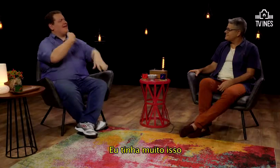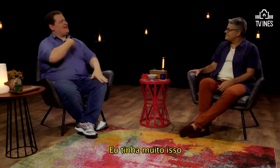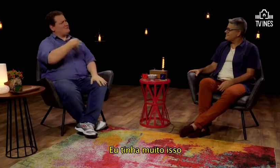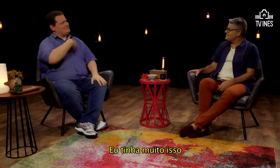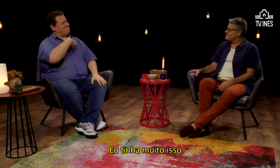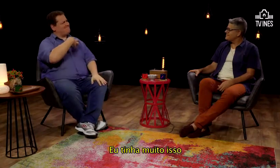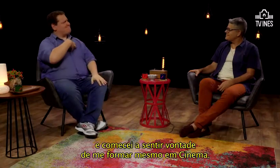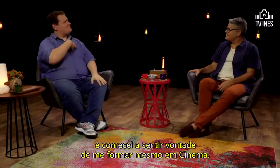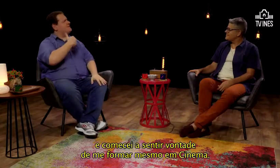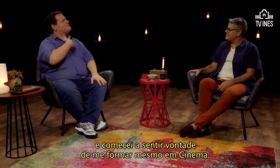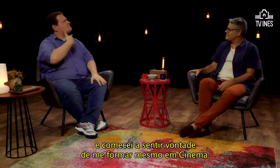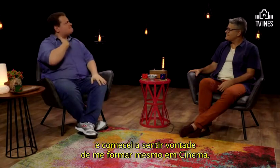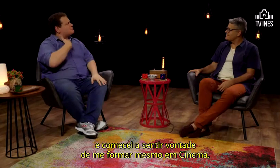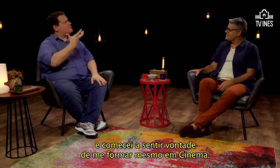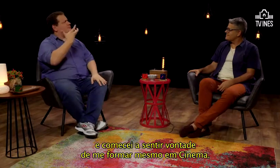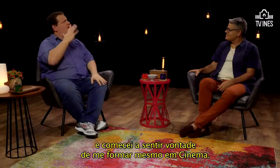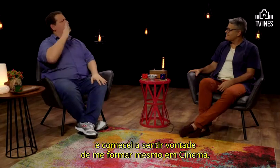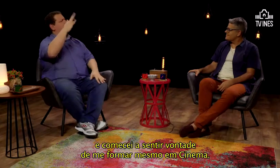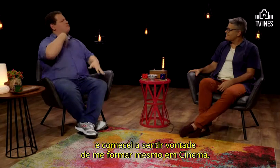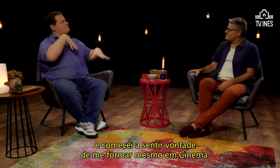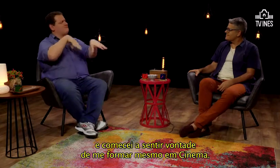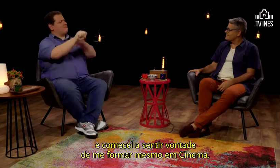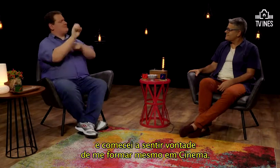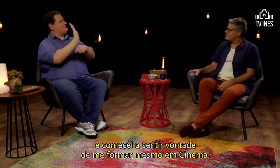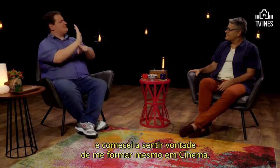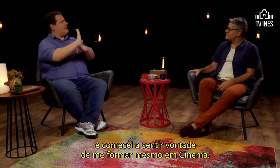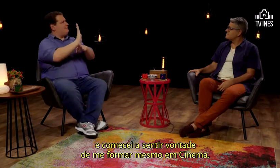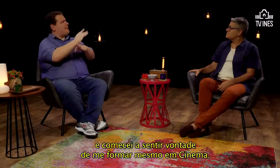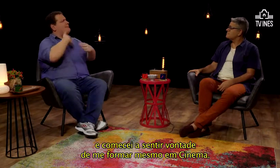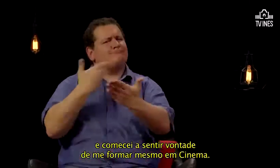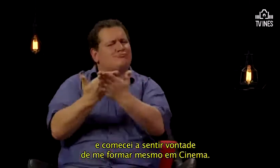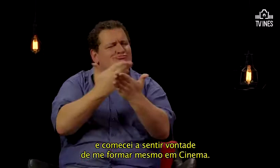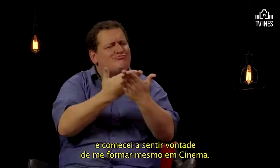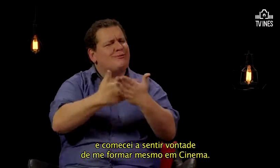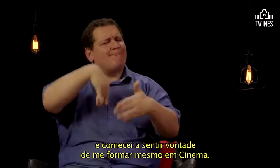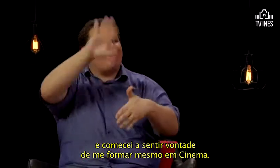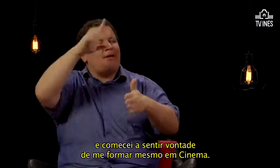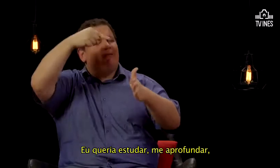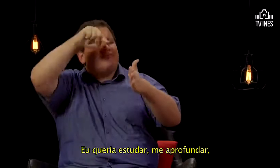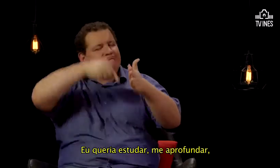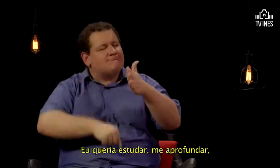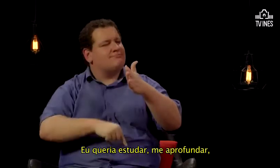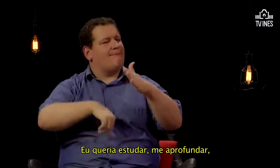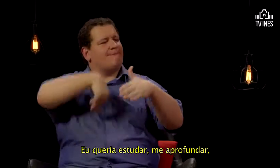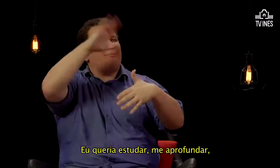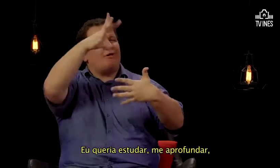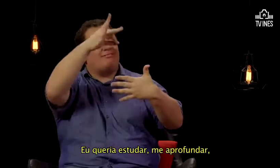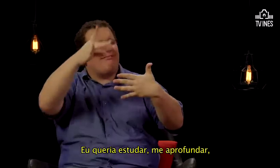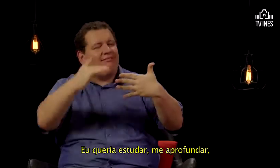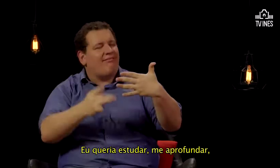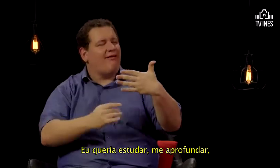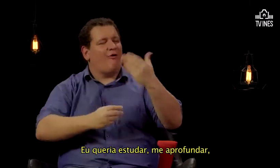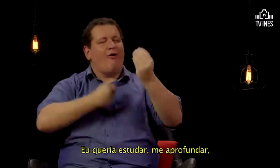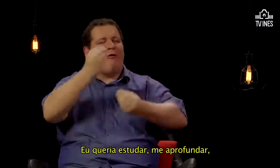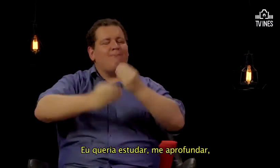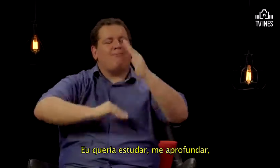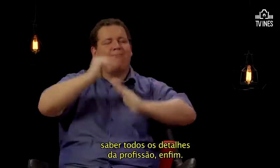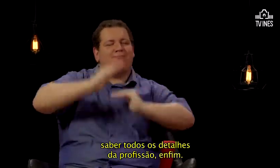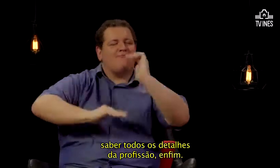muito isso. E eu comecei a sentir vontade de me formar mesmo em cinema. Eu queria estudar, me aprofundar, saber todos